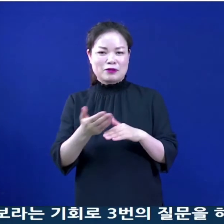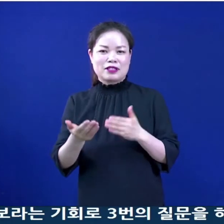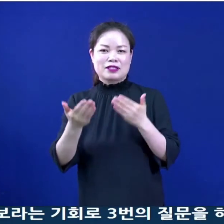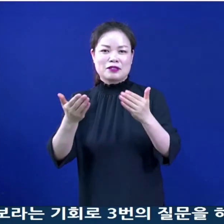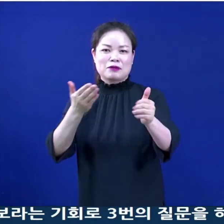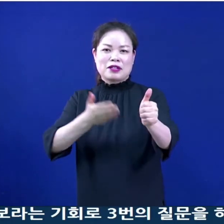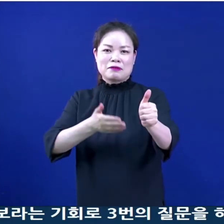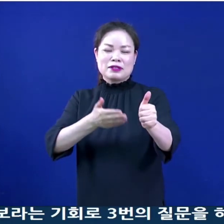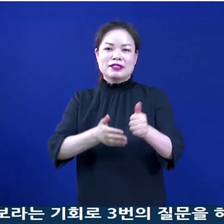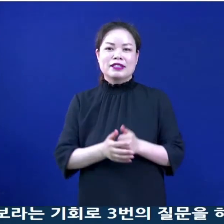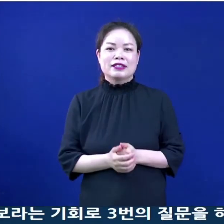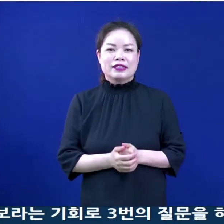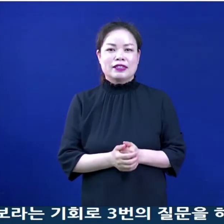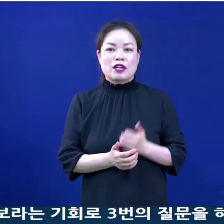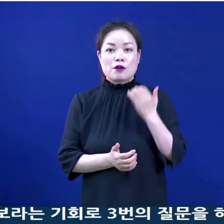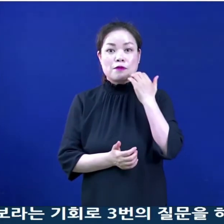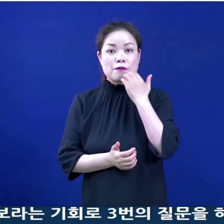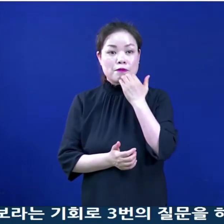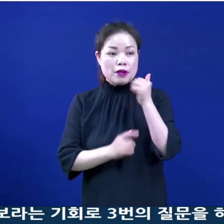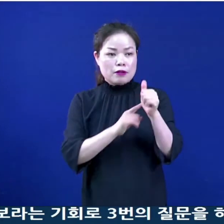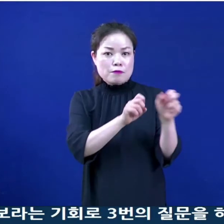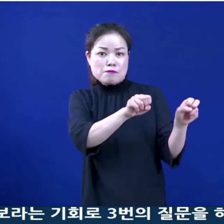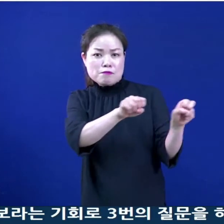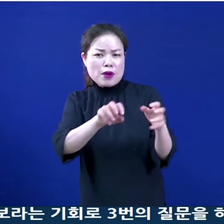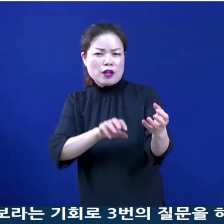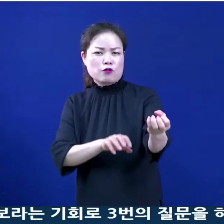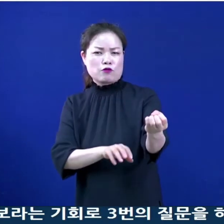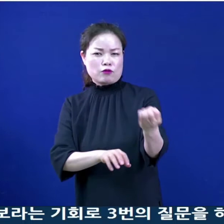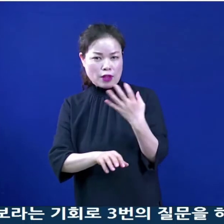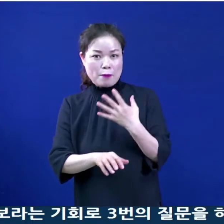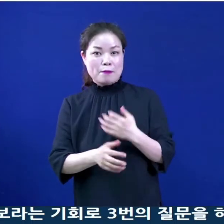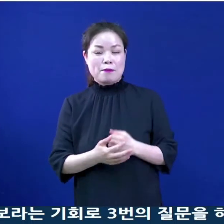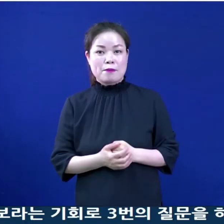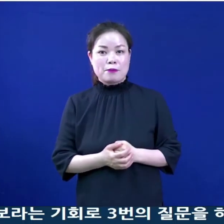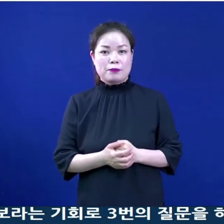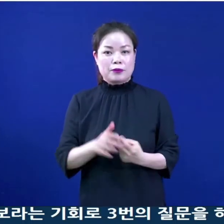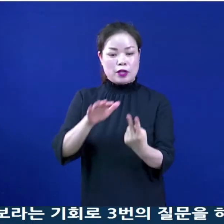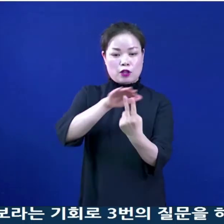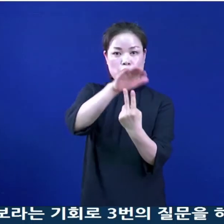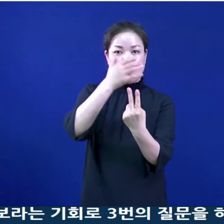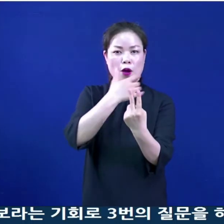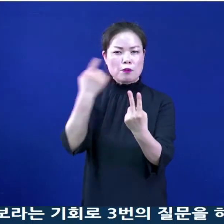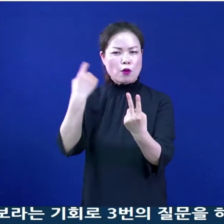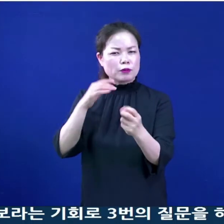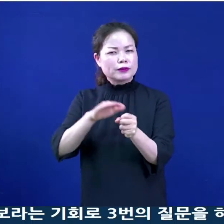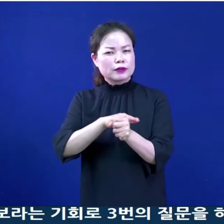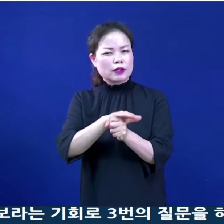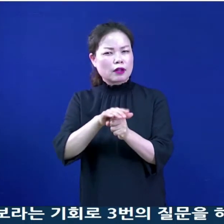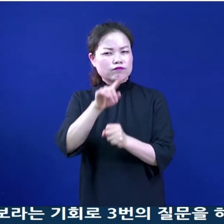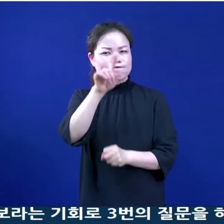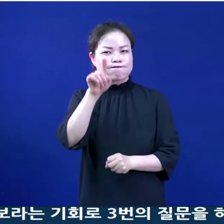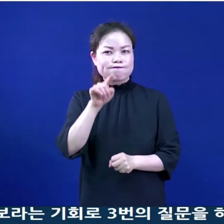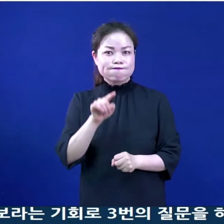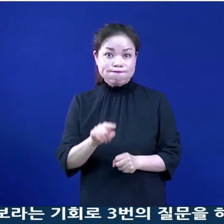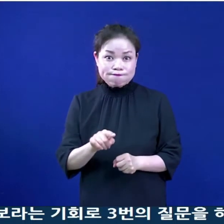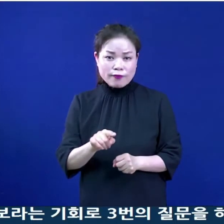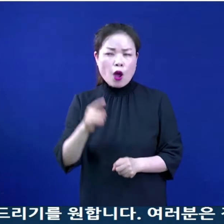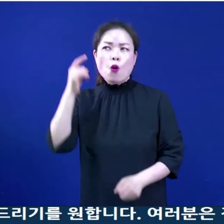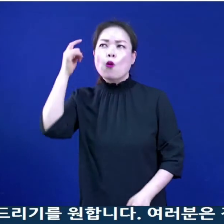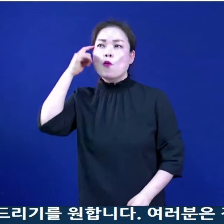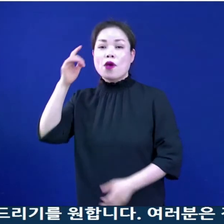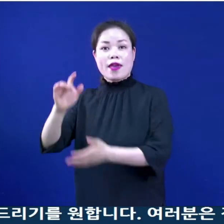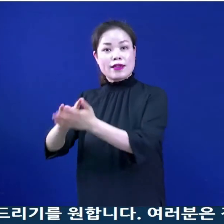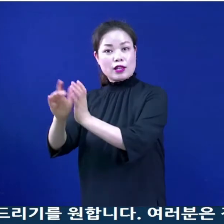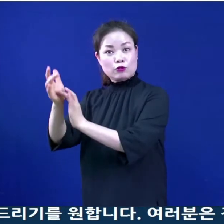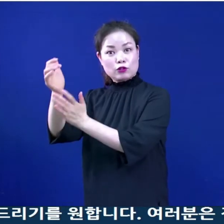소망합니다. 베드로가 즉답을 할 수 있었습니다. 요한복음에서 말하는 사랑이 무엇인지를 생각해 보면 왜